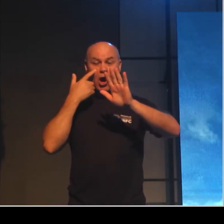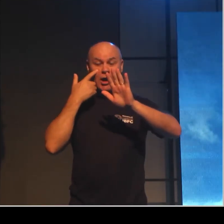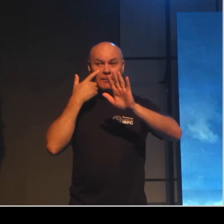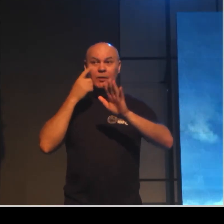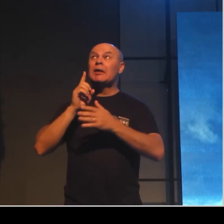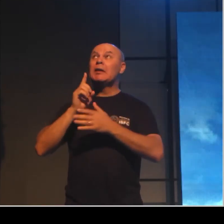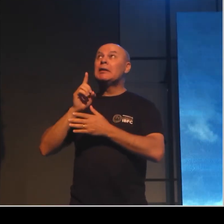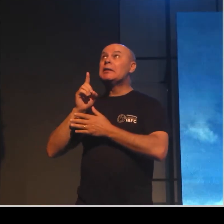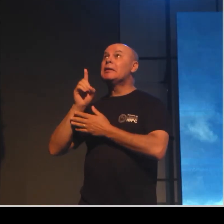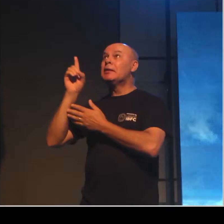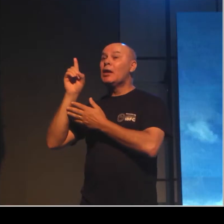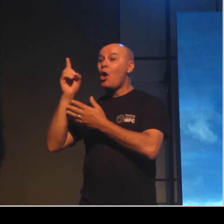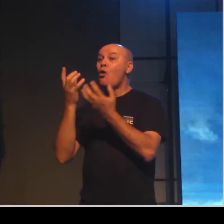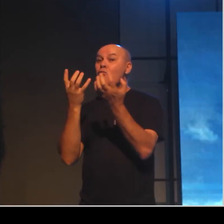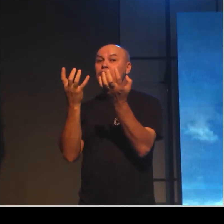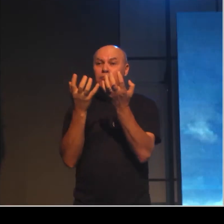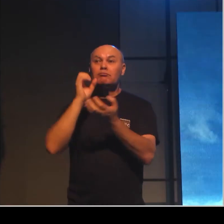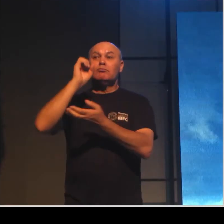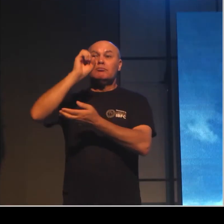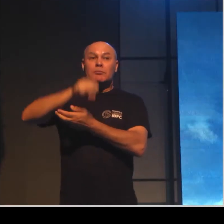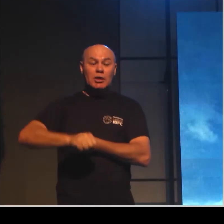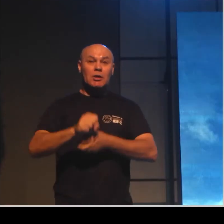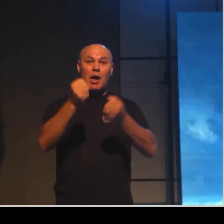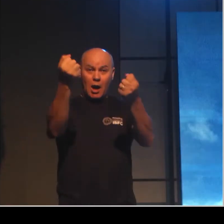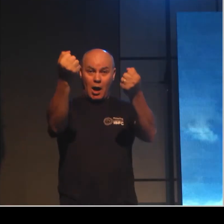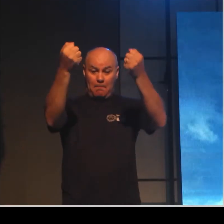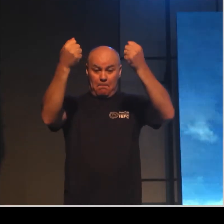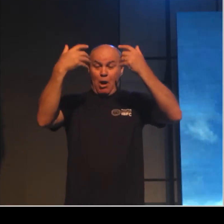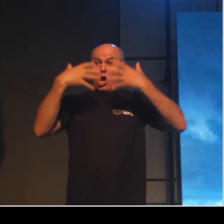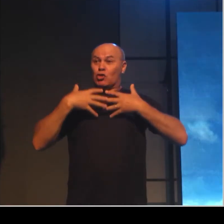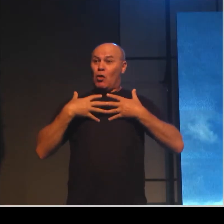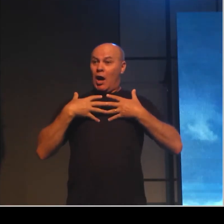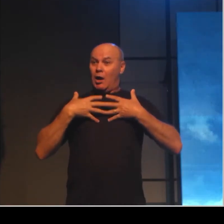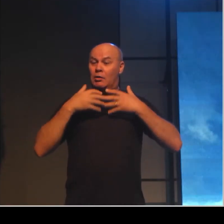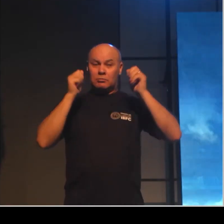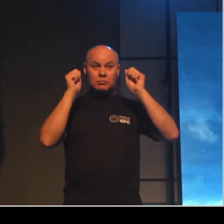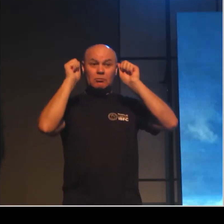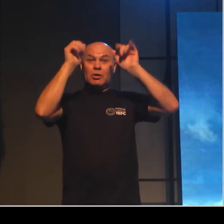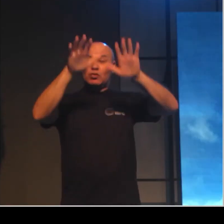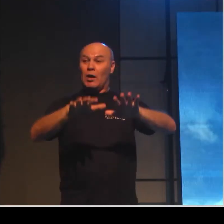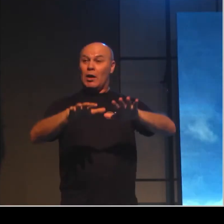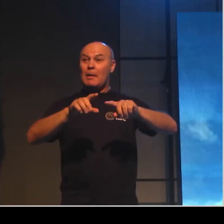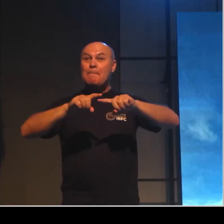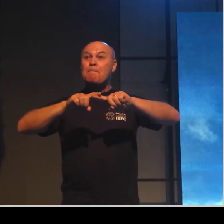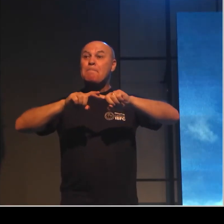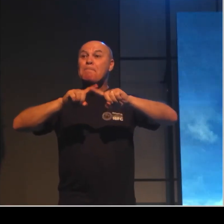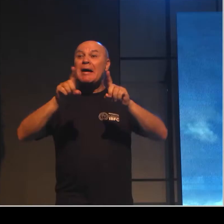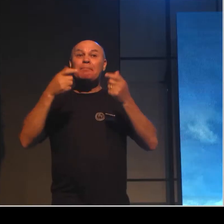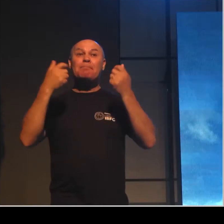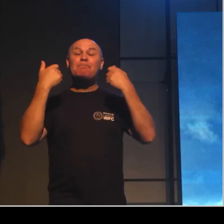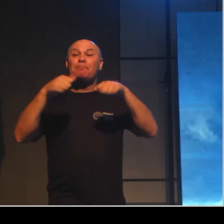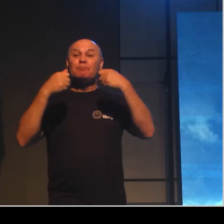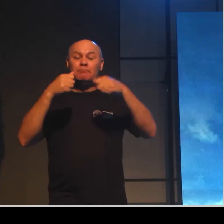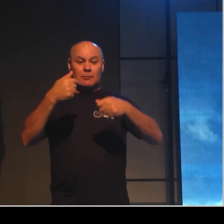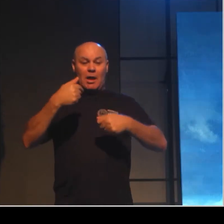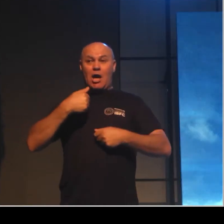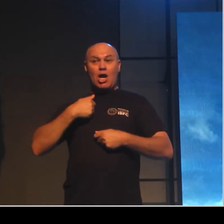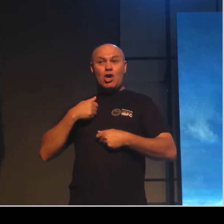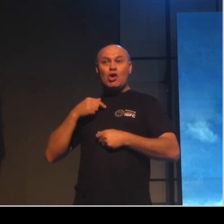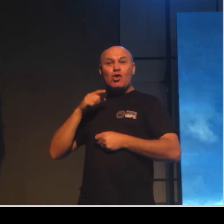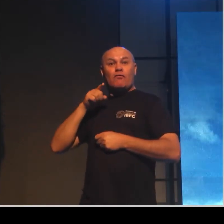isso requer de nossa parte uma disposição, isso requer de nossa parte